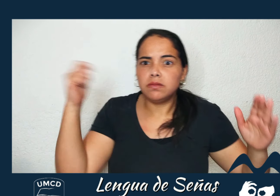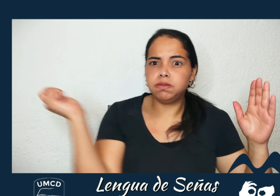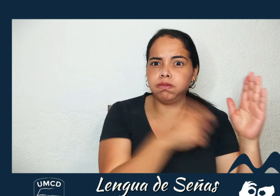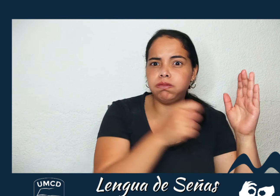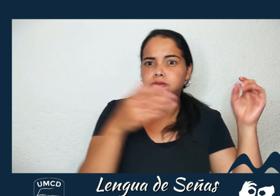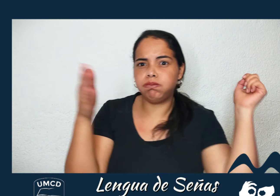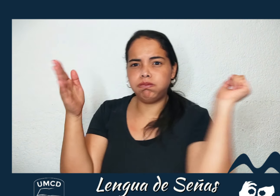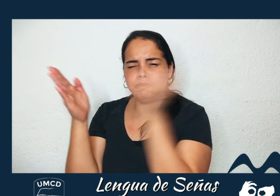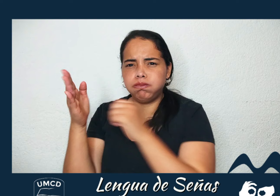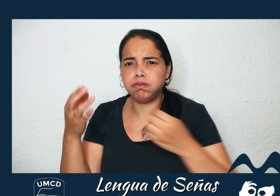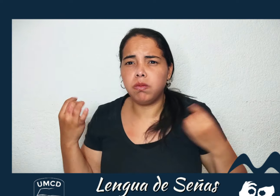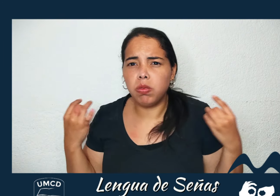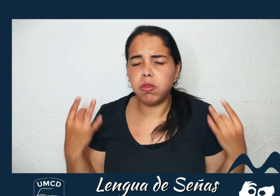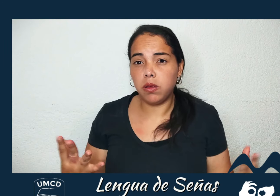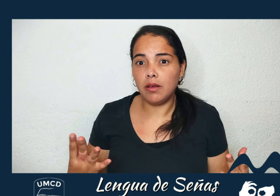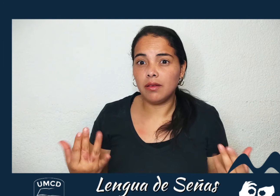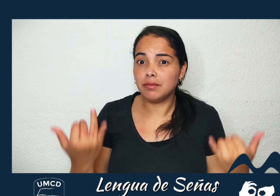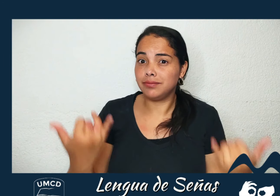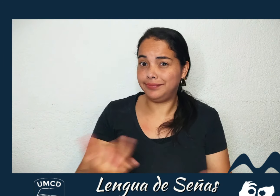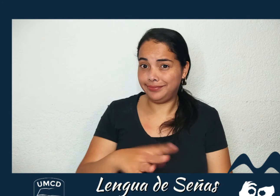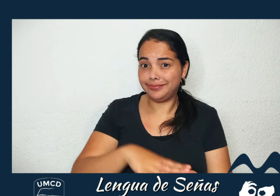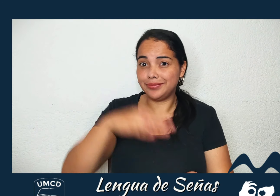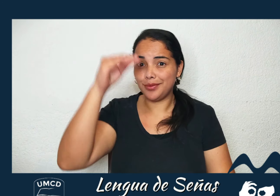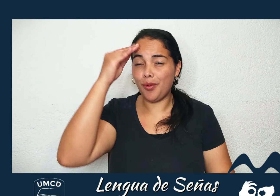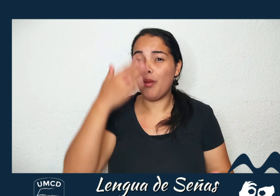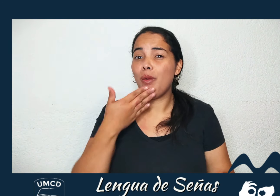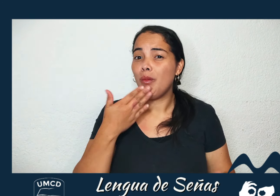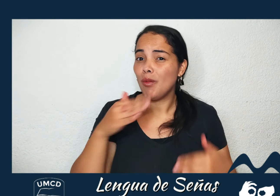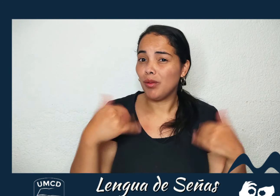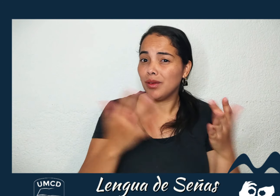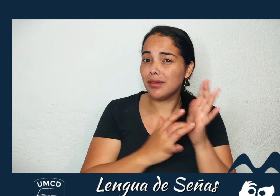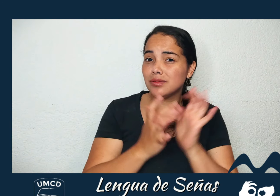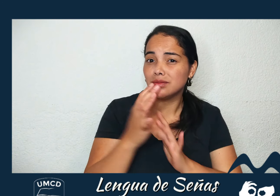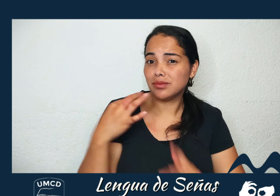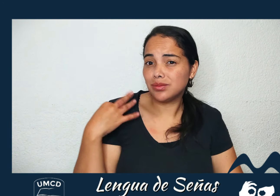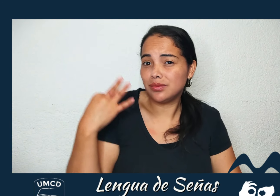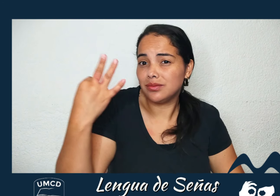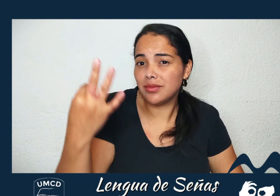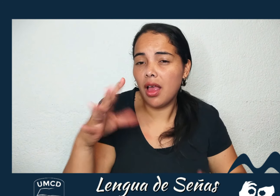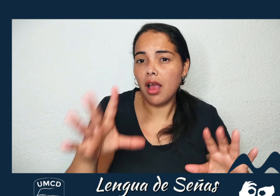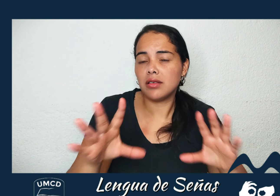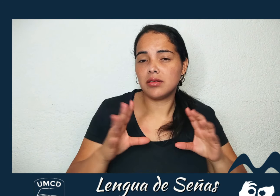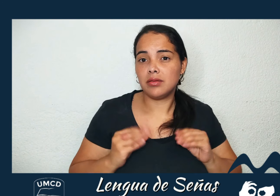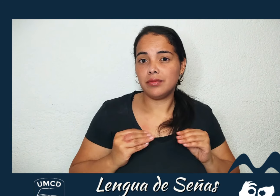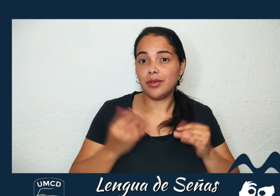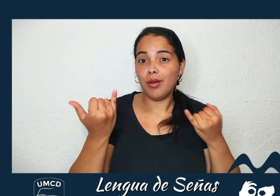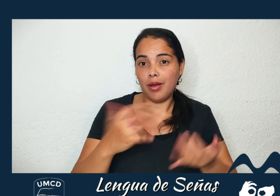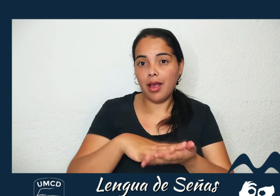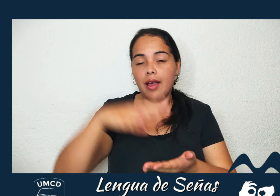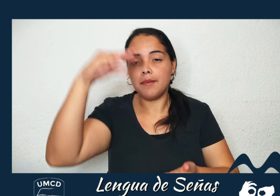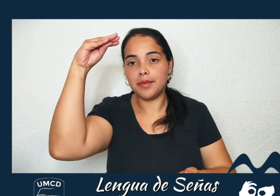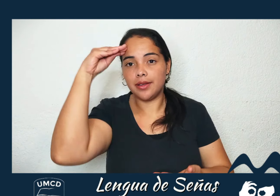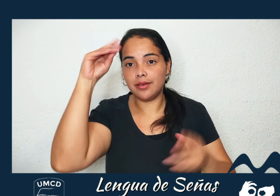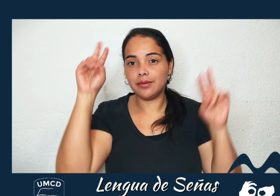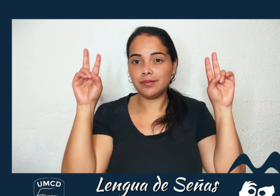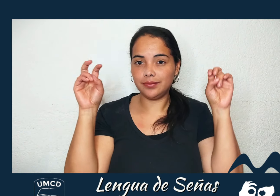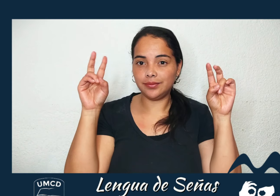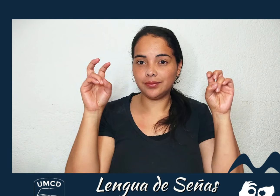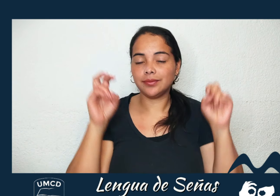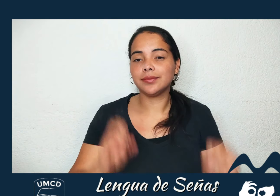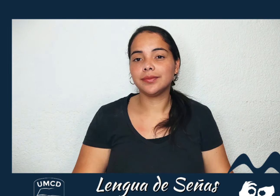justo murió en la cruz. Vamos a ver de esto hoy día en nuestra lección aquí, en un momento con